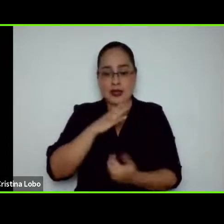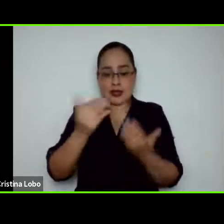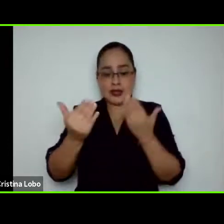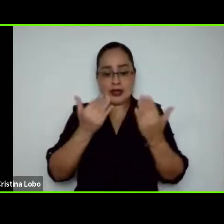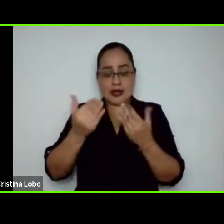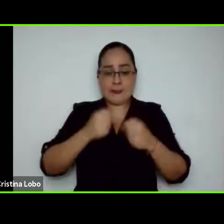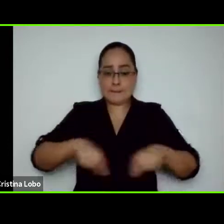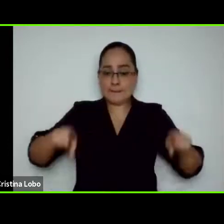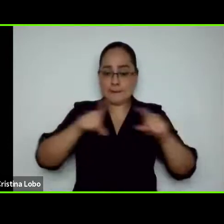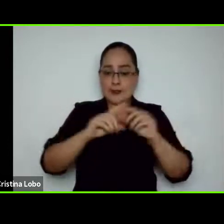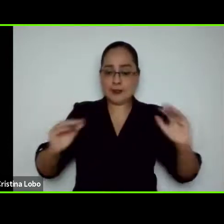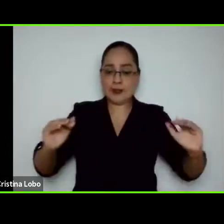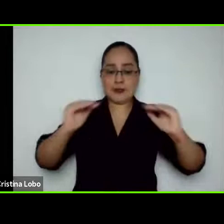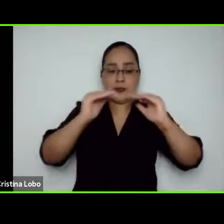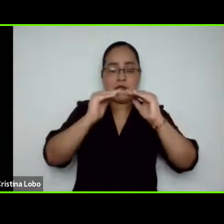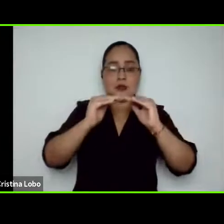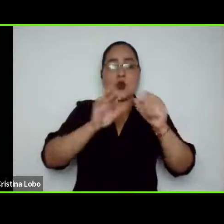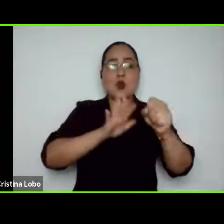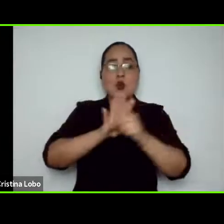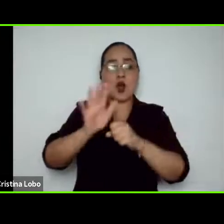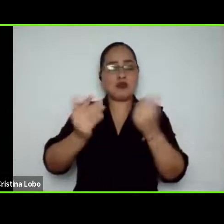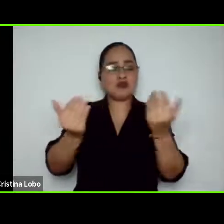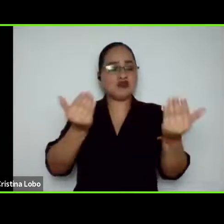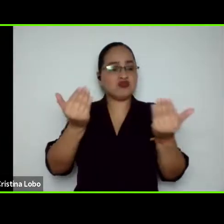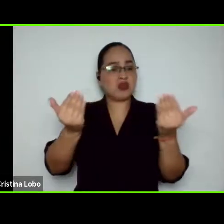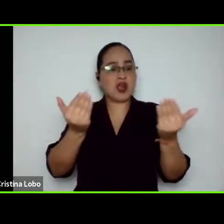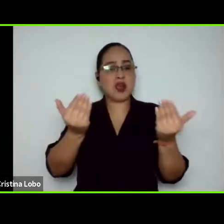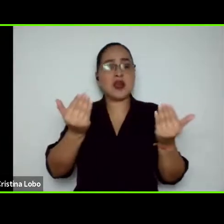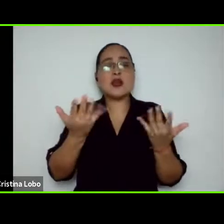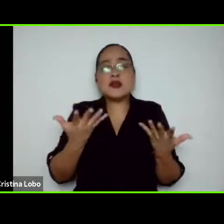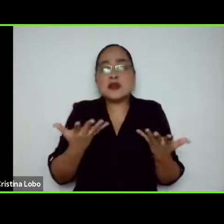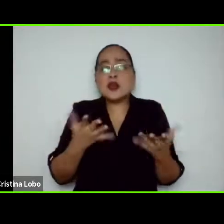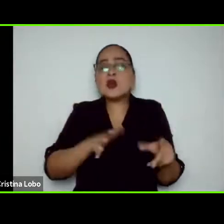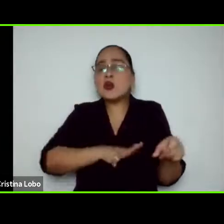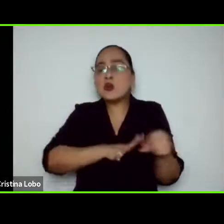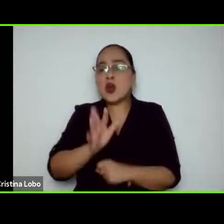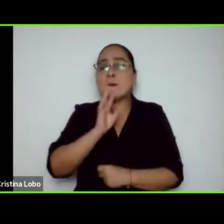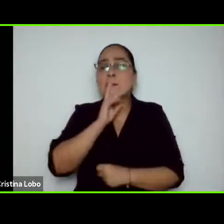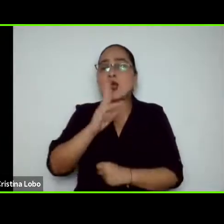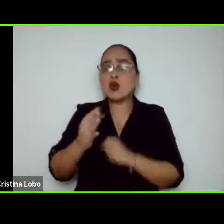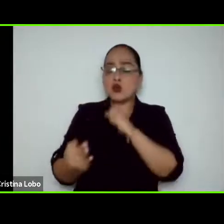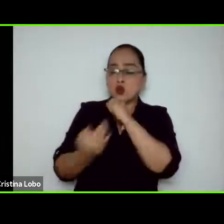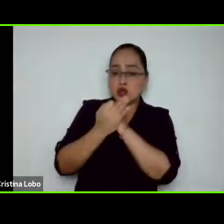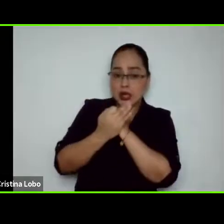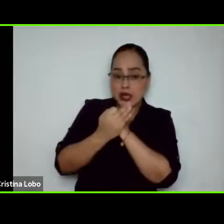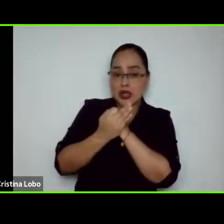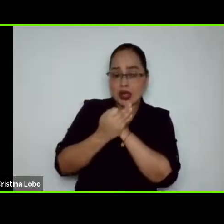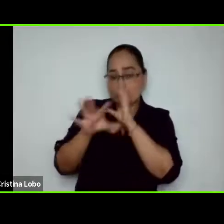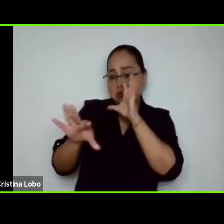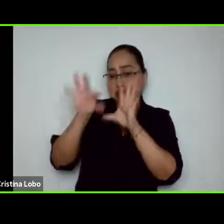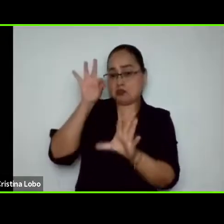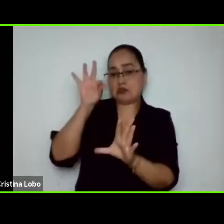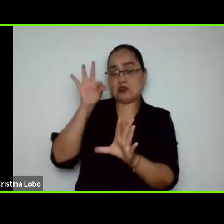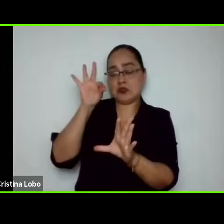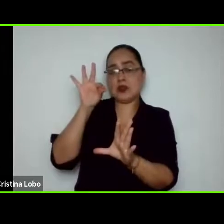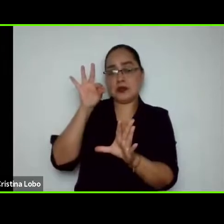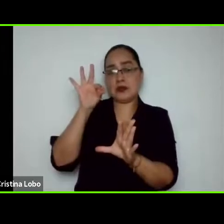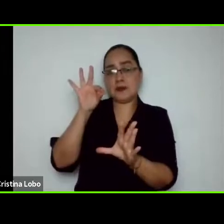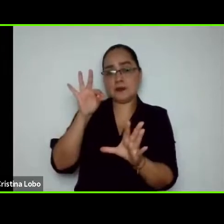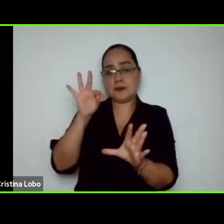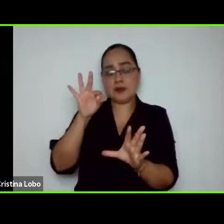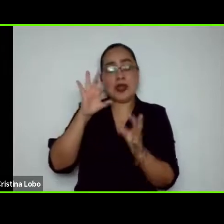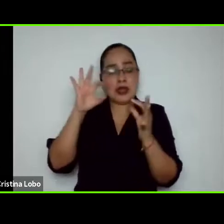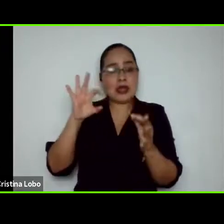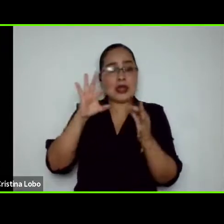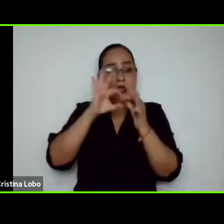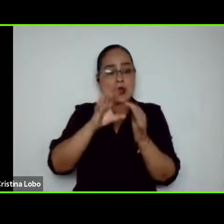mismo rango, pues eso significa que debemos aplicar la norma más protectora al derecho fundamental o al derecho humano